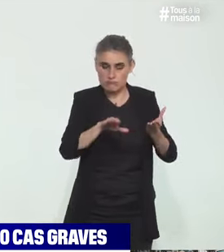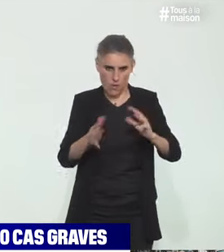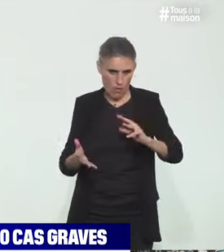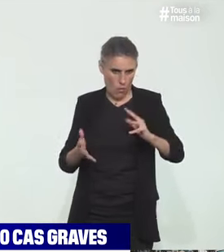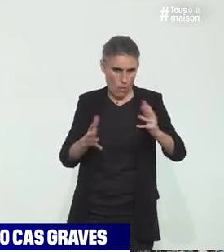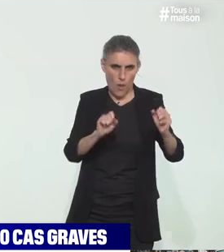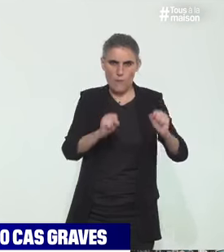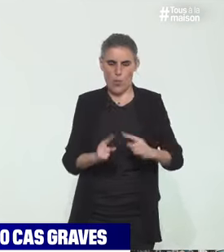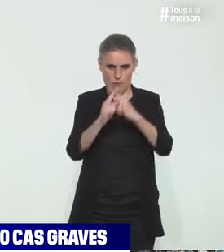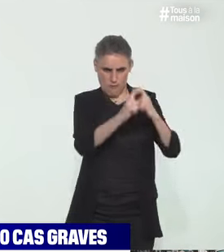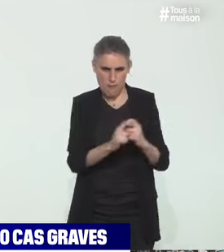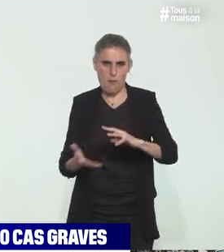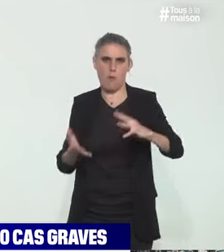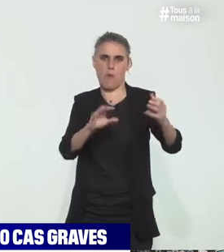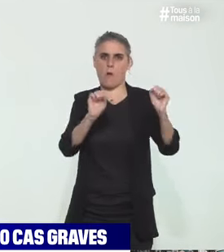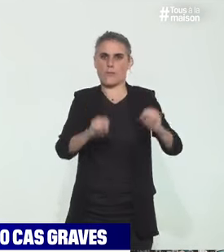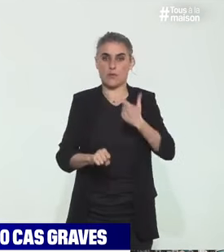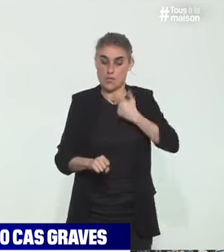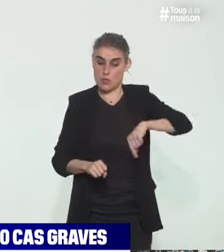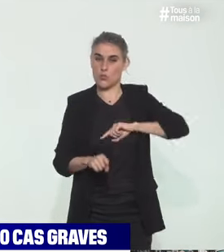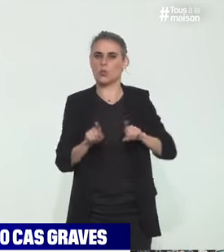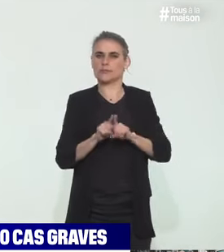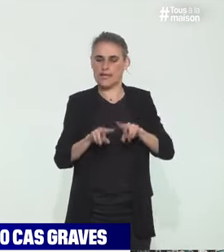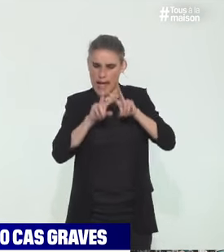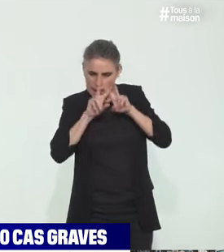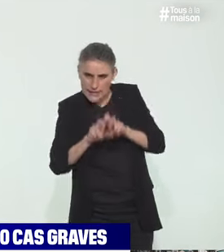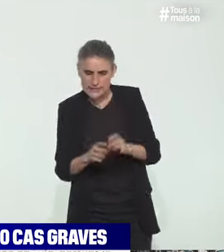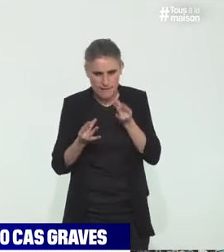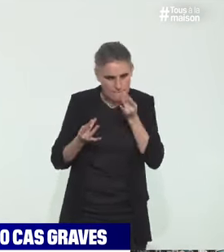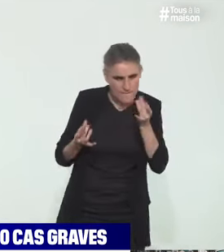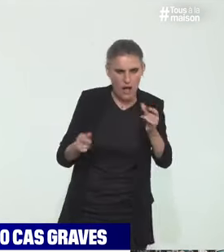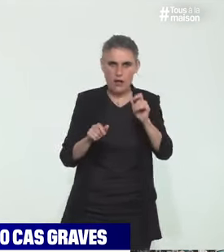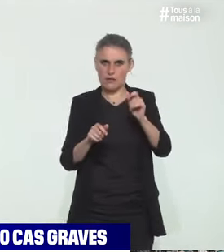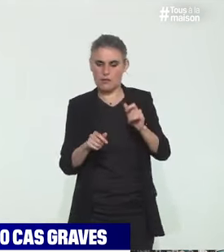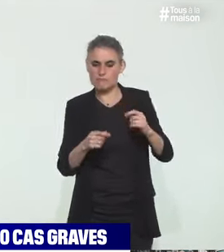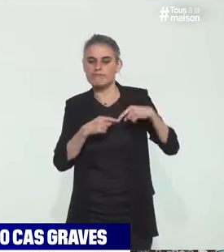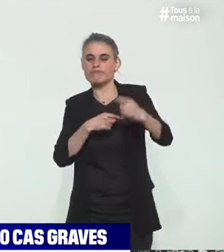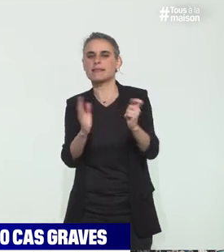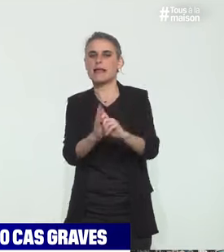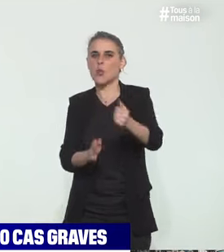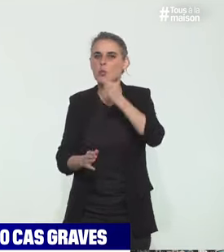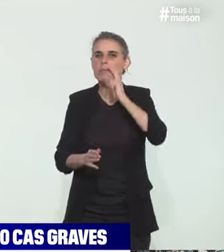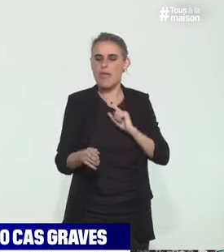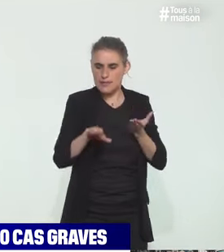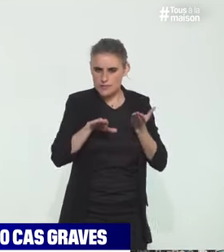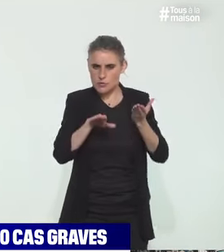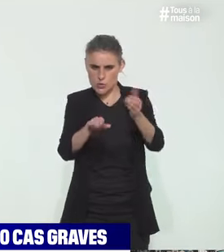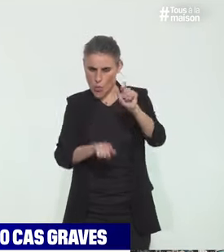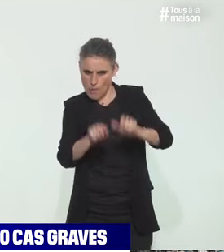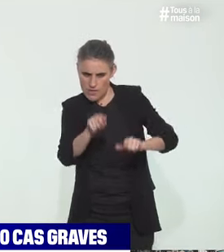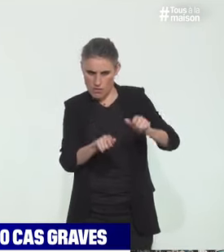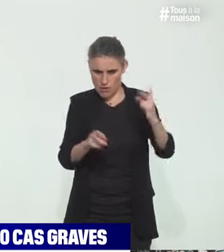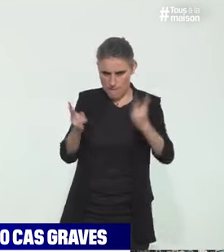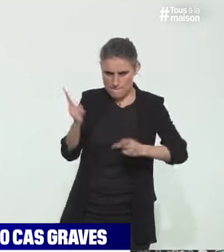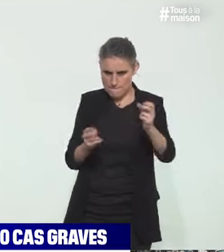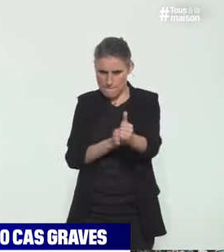besoin de peaufiner notre analyse du nombre de cas qui seront en réanimation le 11 mai, du nombre de personnes qui seront hospitalisées